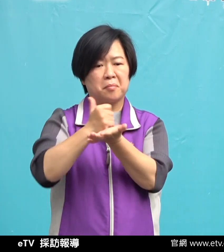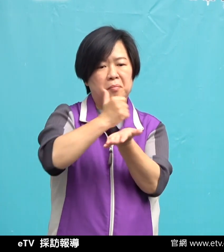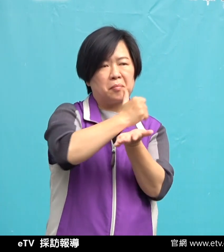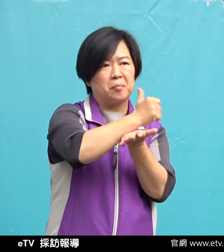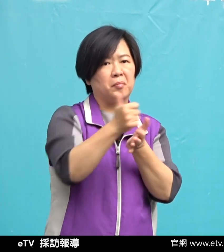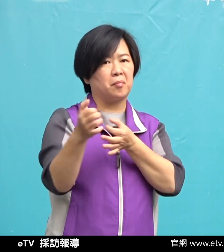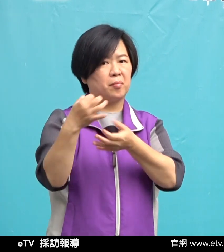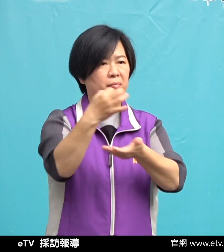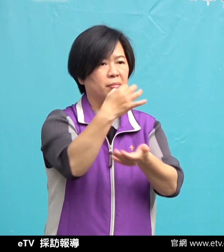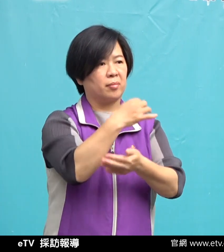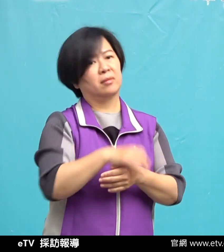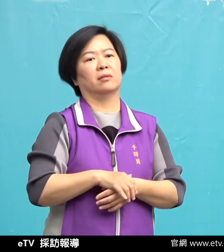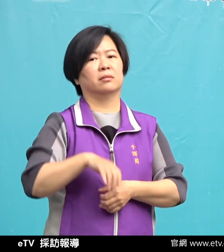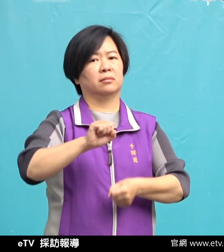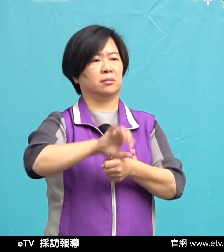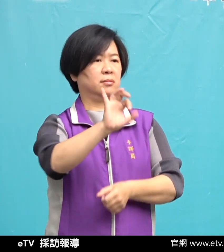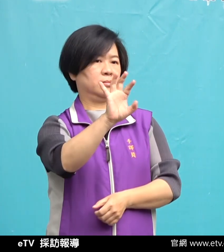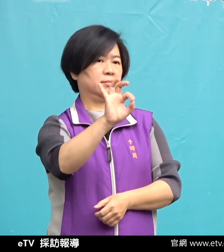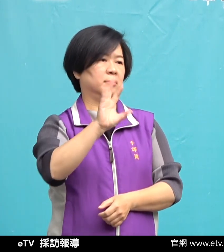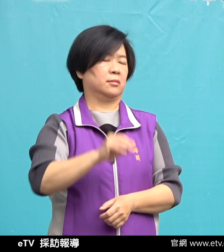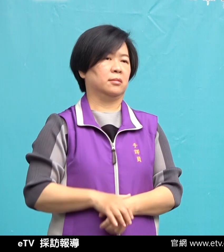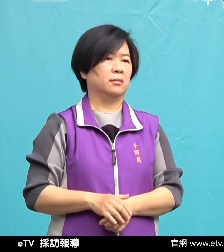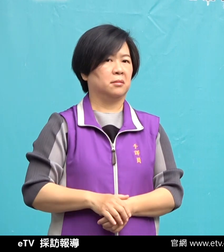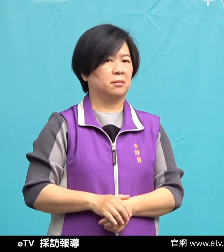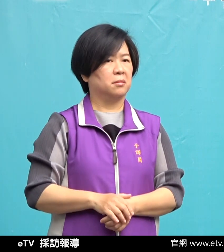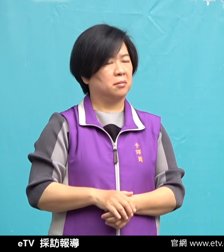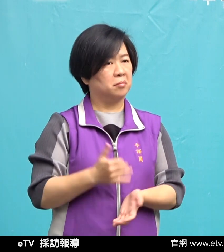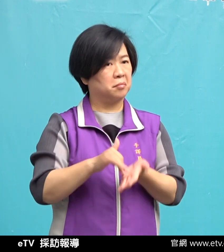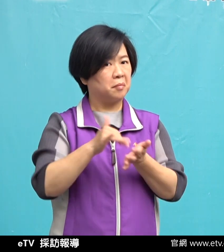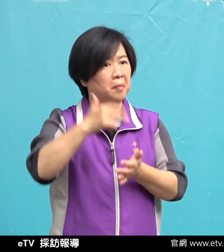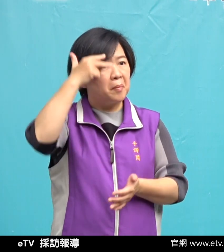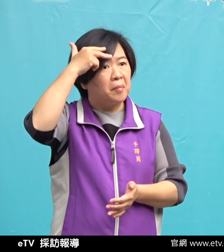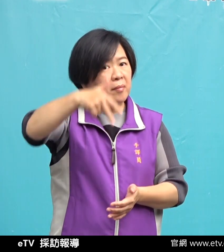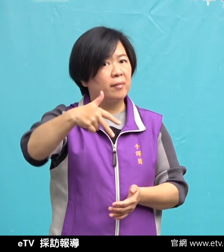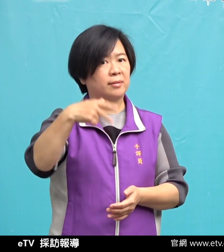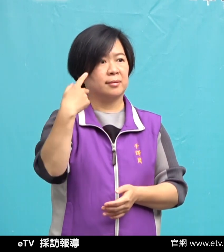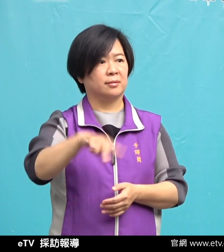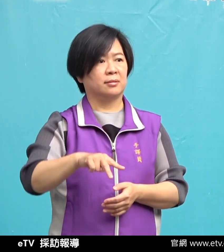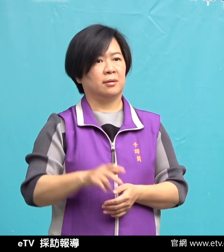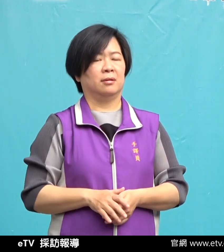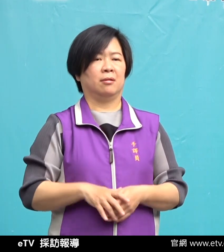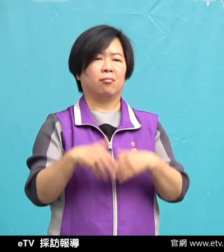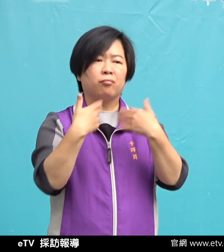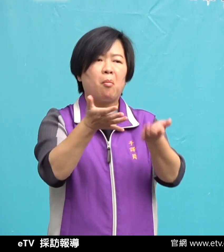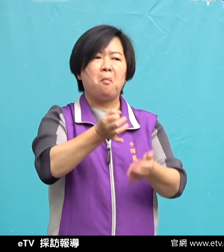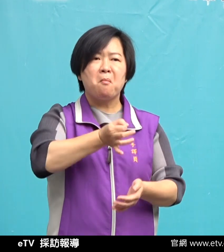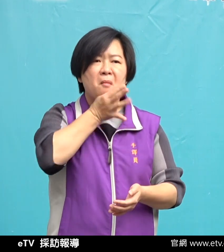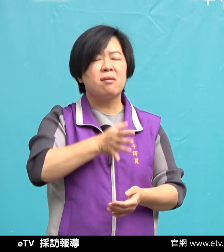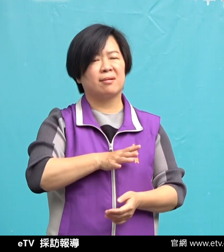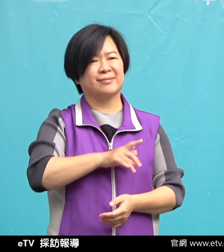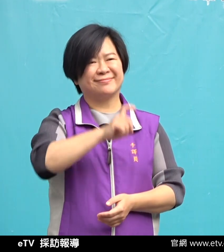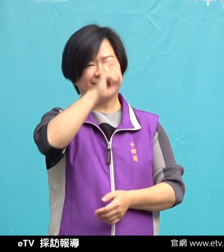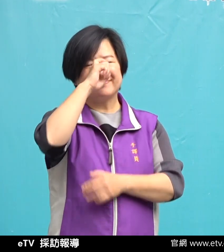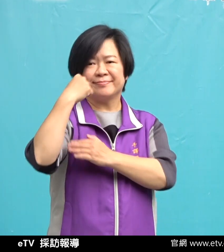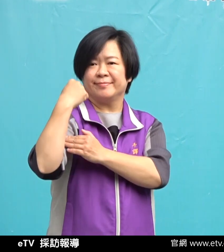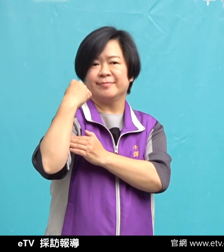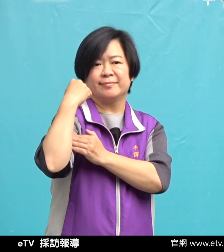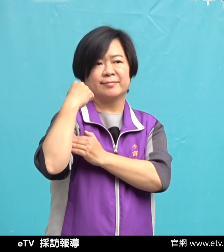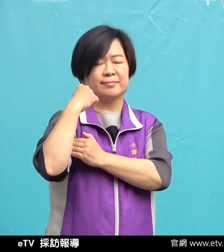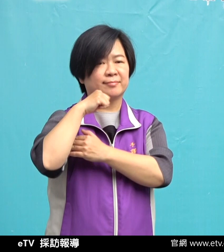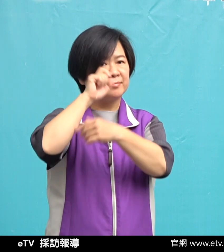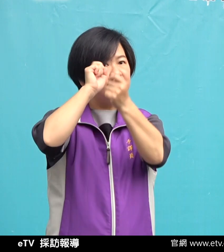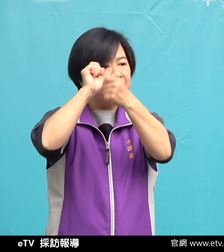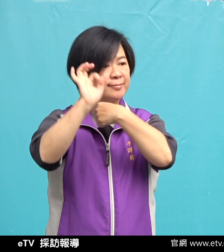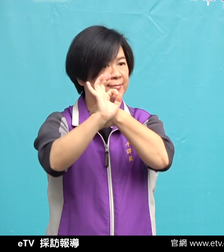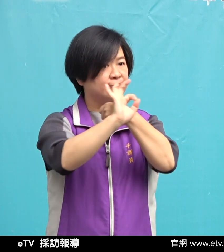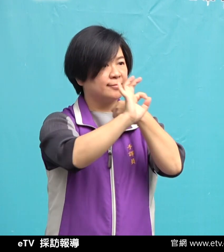版，对吗？前高版啊，看看下礼拜会不会比较满足一点。我们这段时间希望能够测试一下，就是